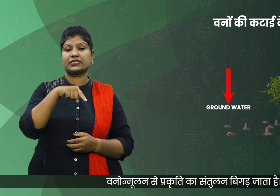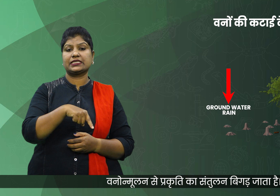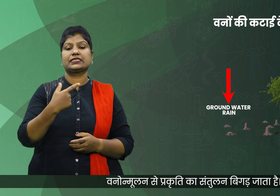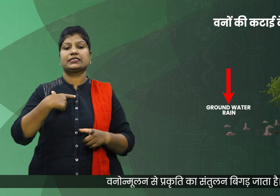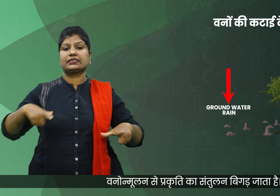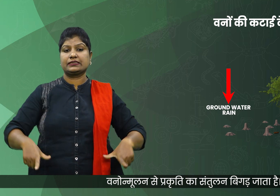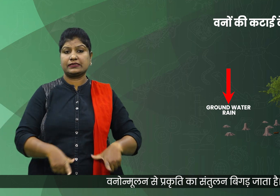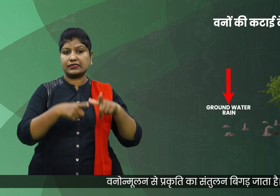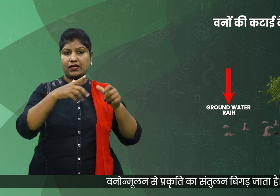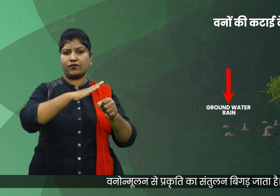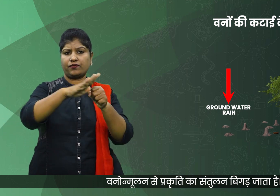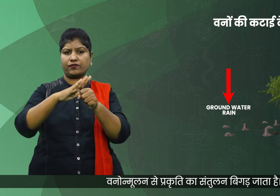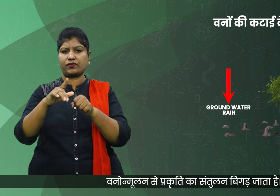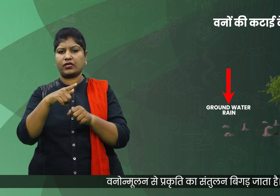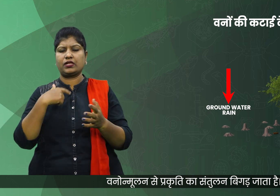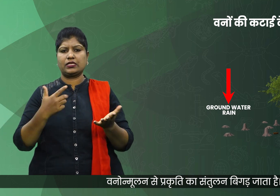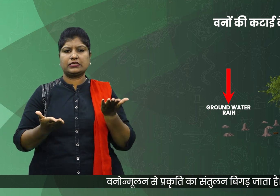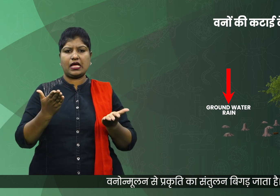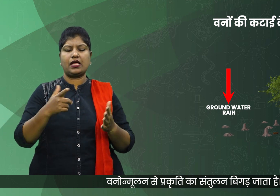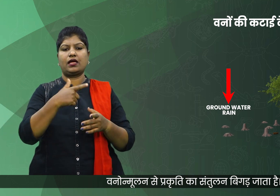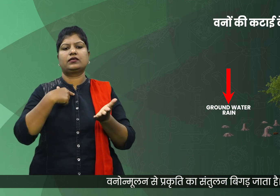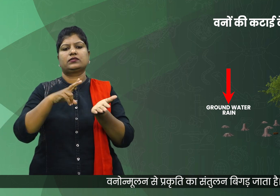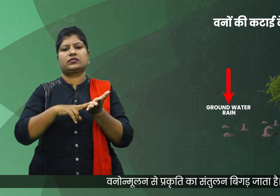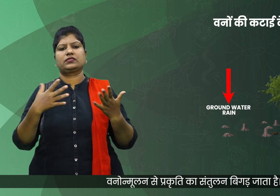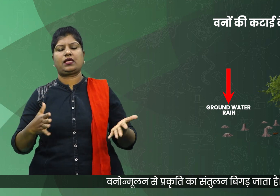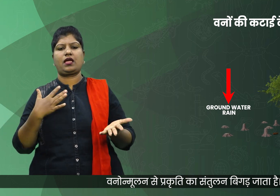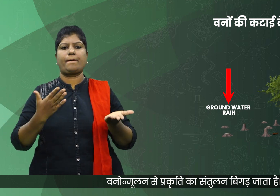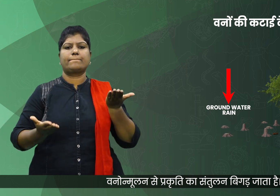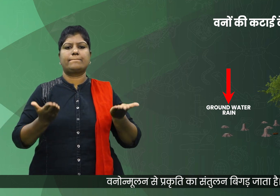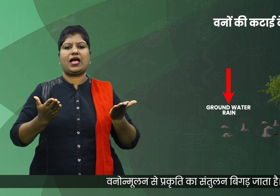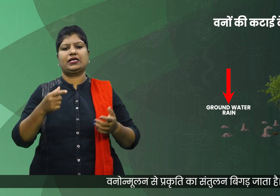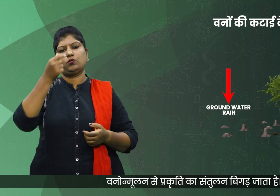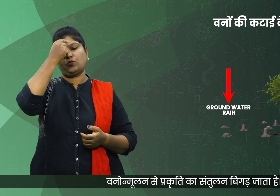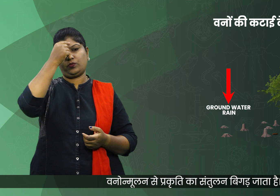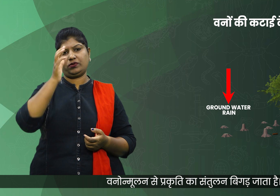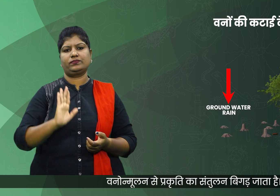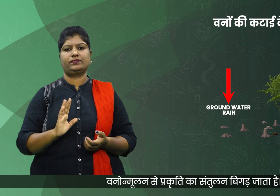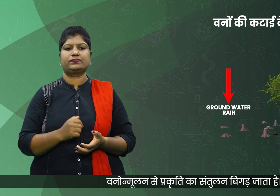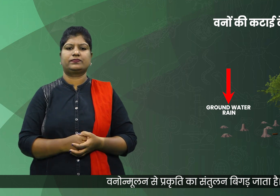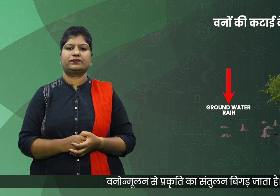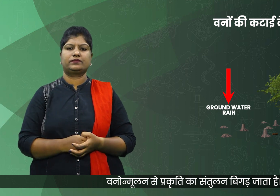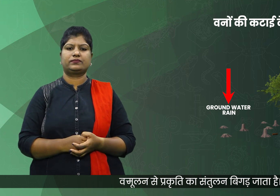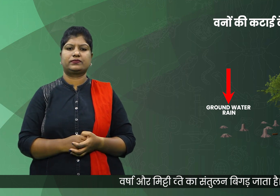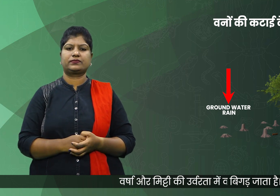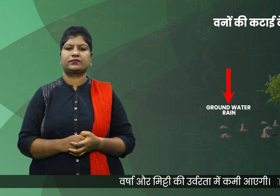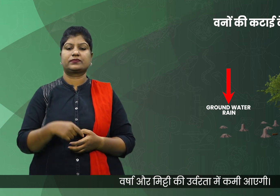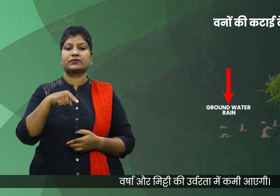प्रकृती का संतूलन बिगड़ जाता है। वर्षा और मिट्टी